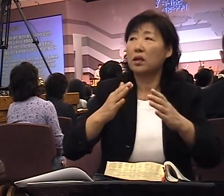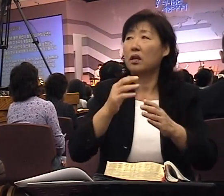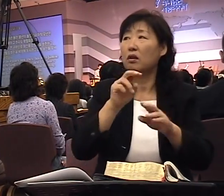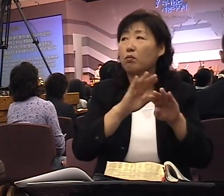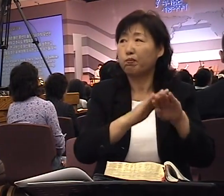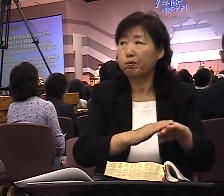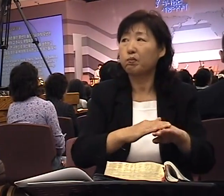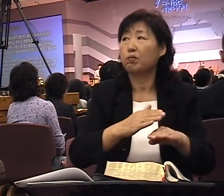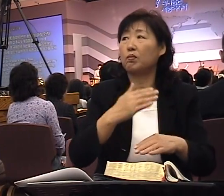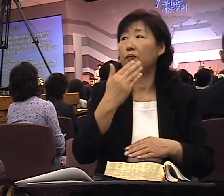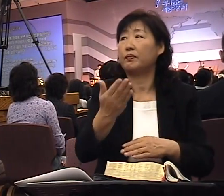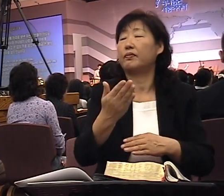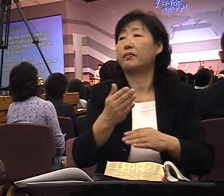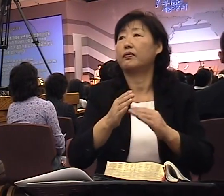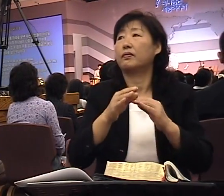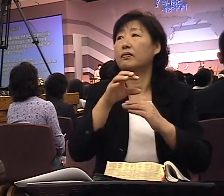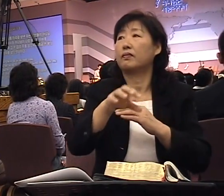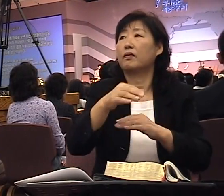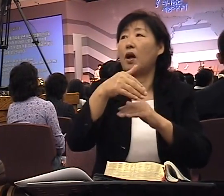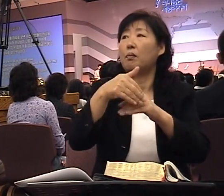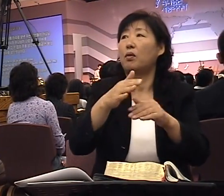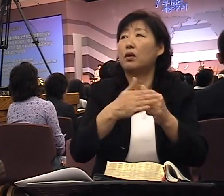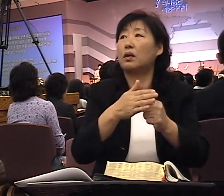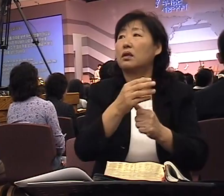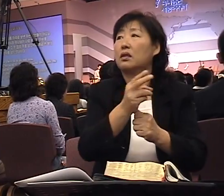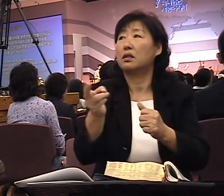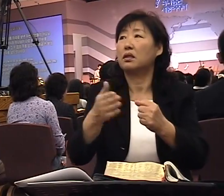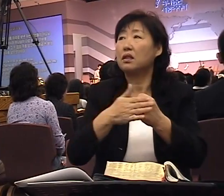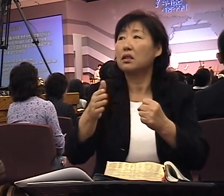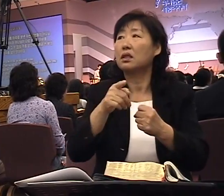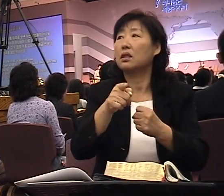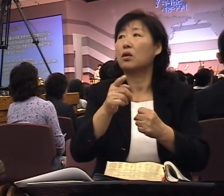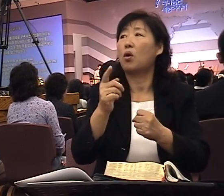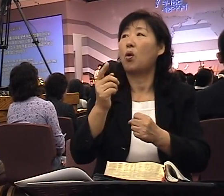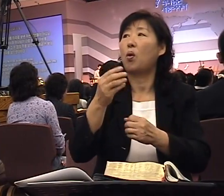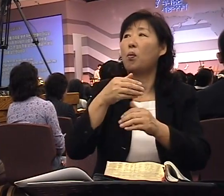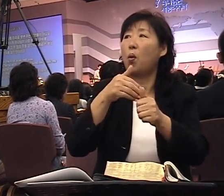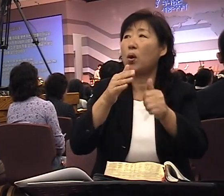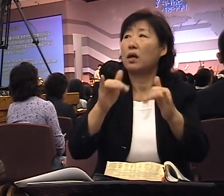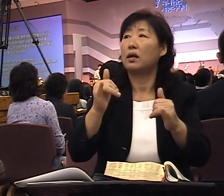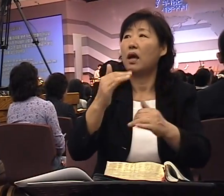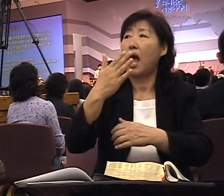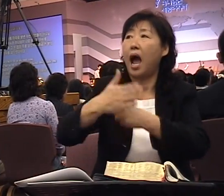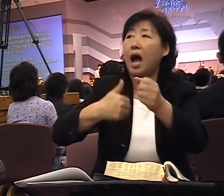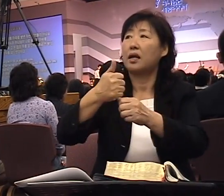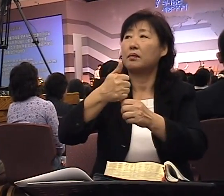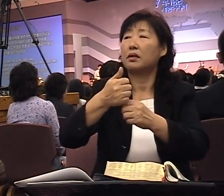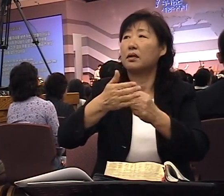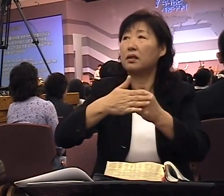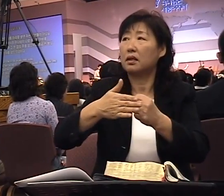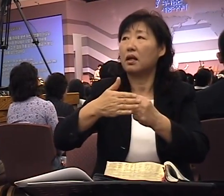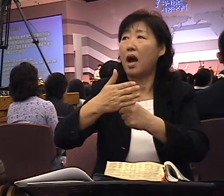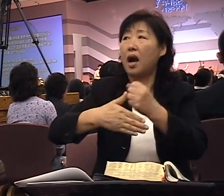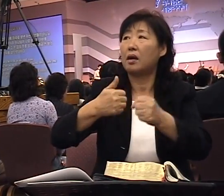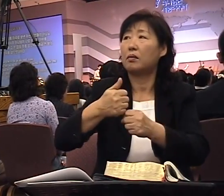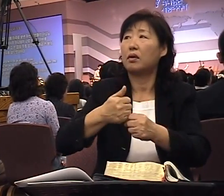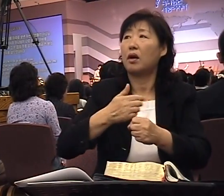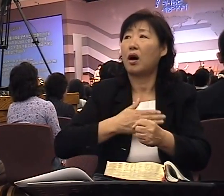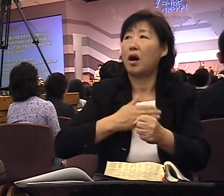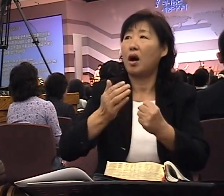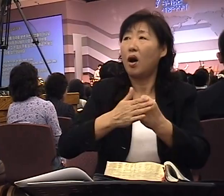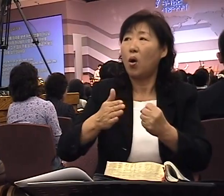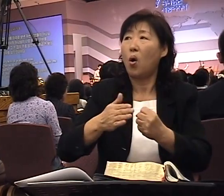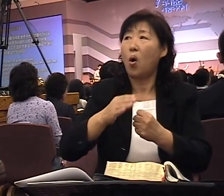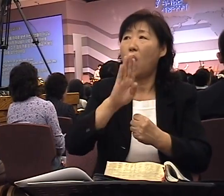당신들 앞에서 보내셨나니 그런즉 나를 이리로 보낸 자는 당신들이 아니요 하나님이시라. 하나님이 나로